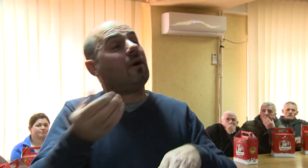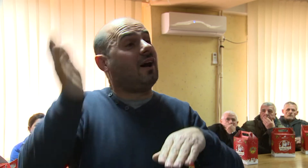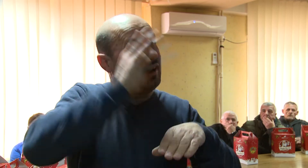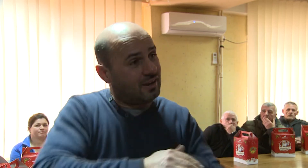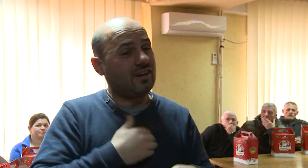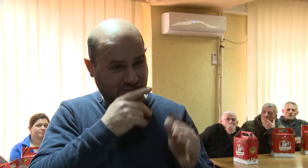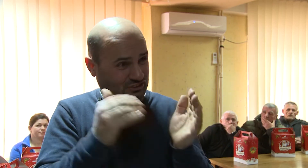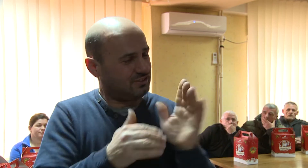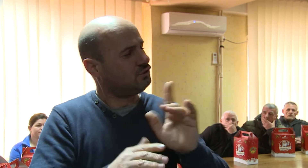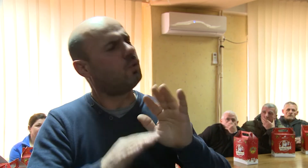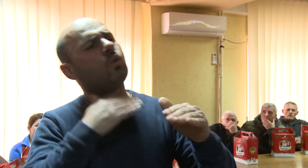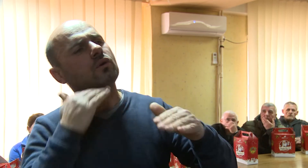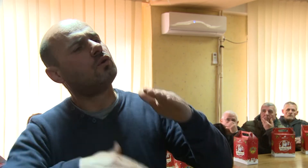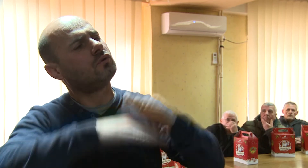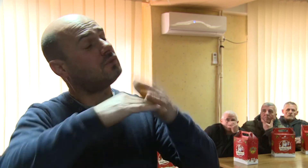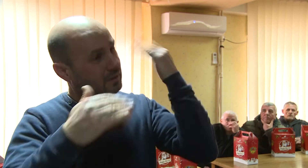këtë fëmijë po adhjë.